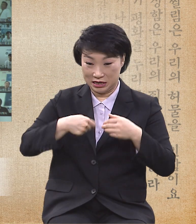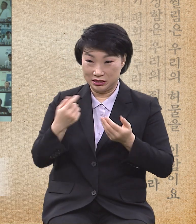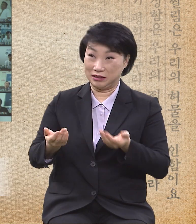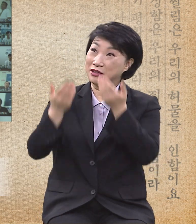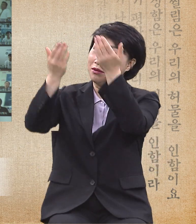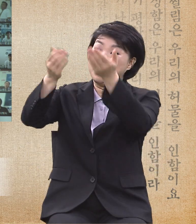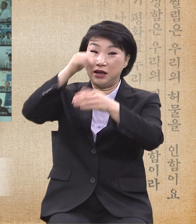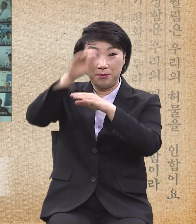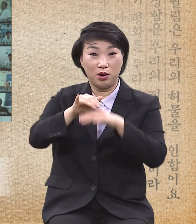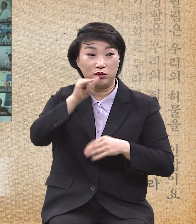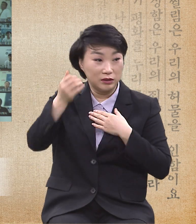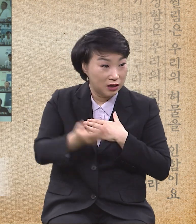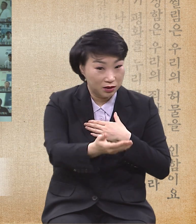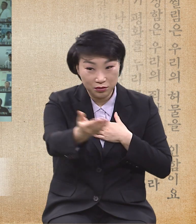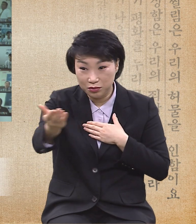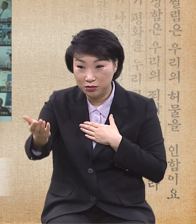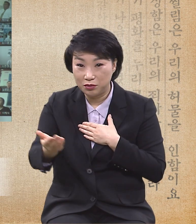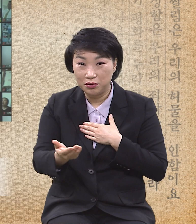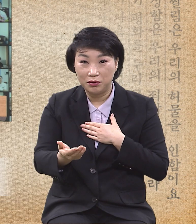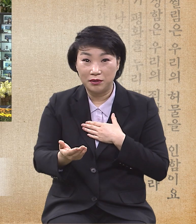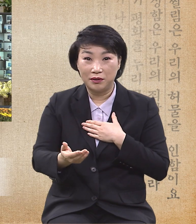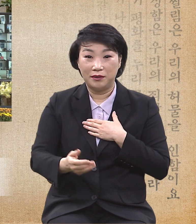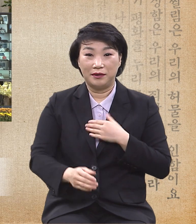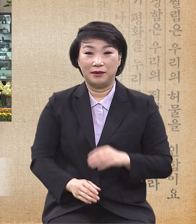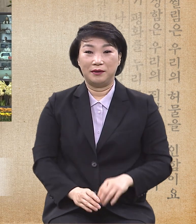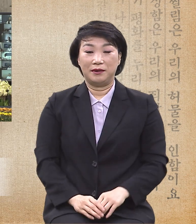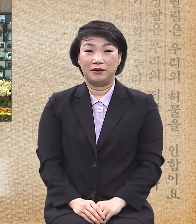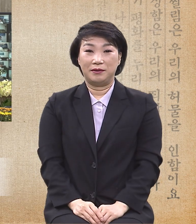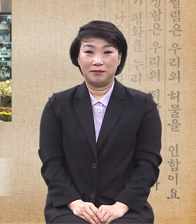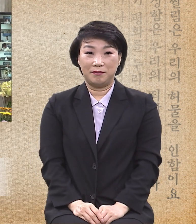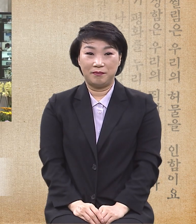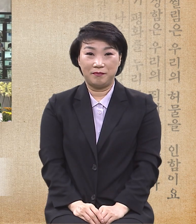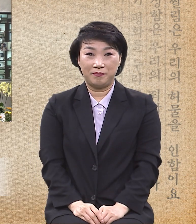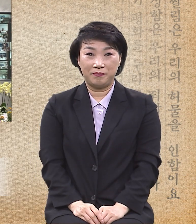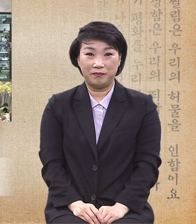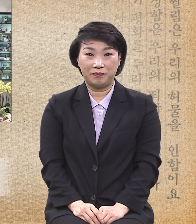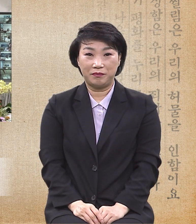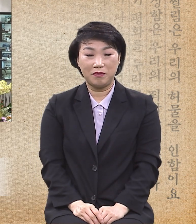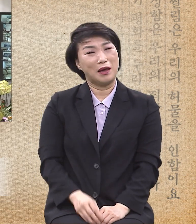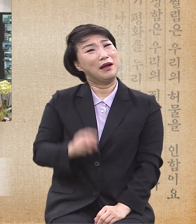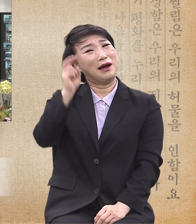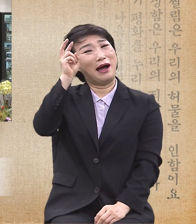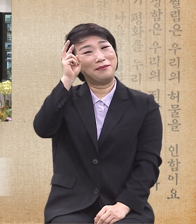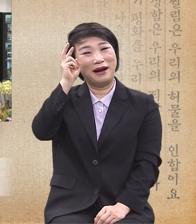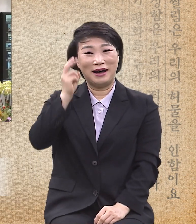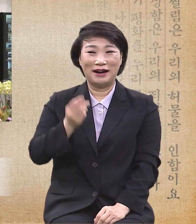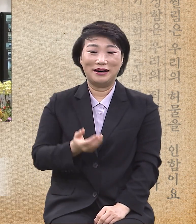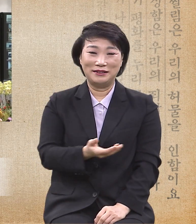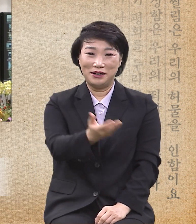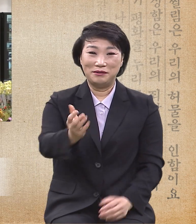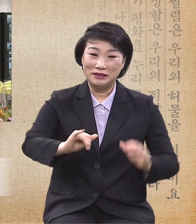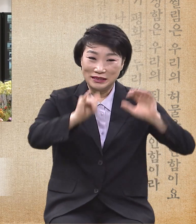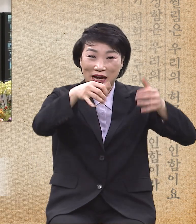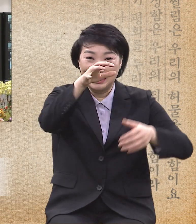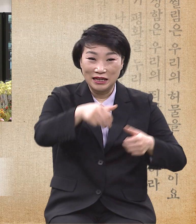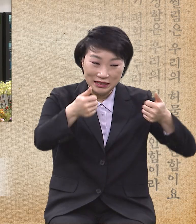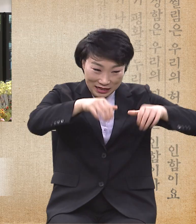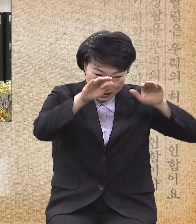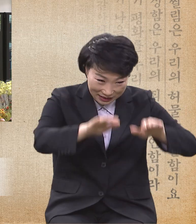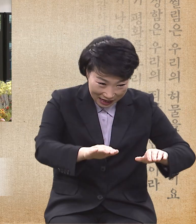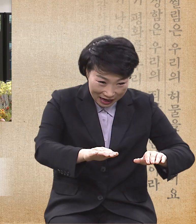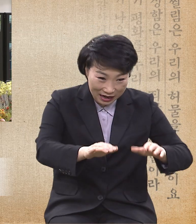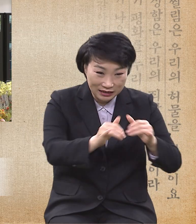그 말이에요. 예. 아마 세상에서 제사 지내는 사람들은